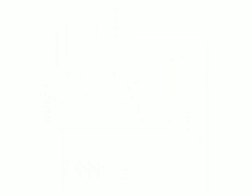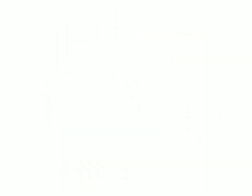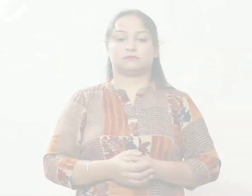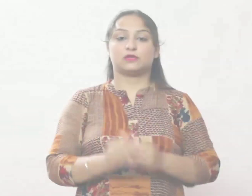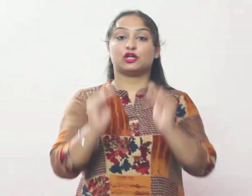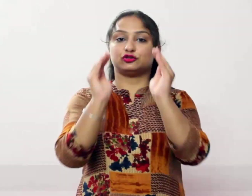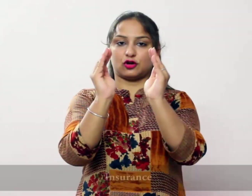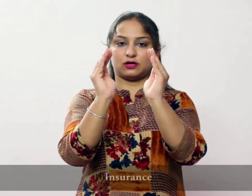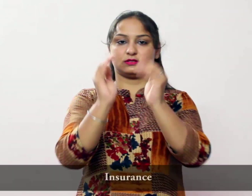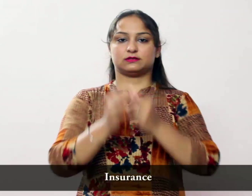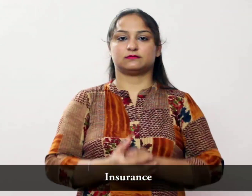बीमा।